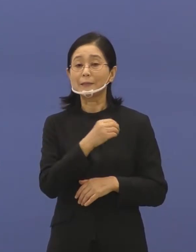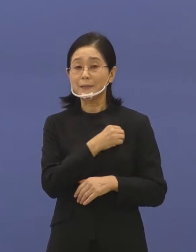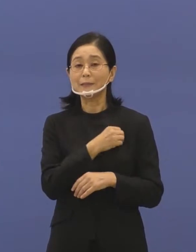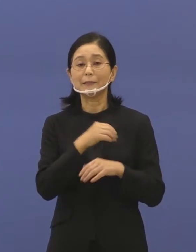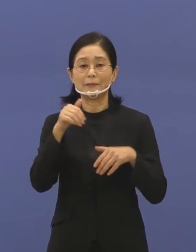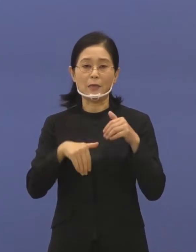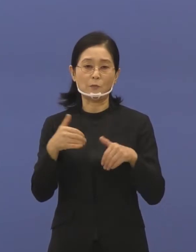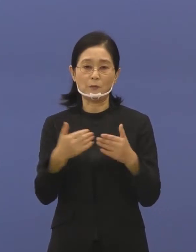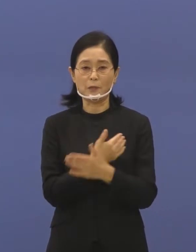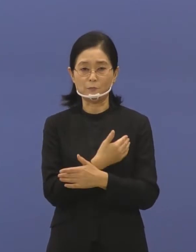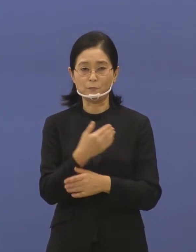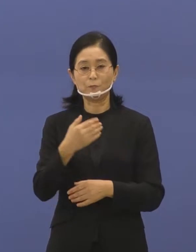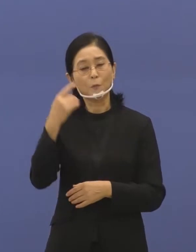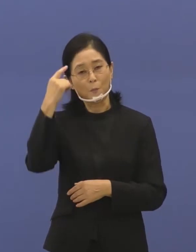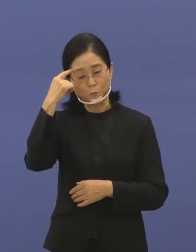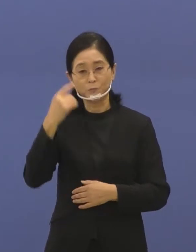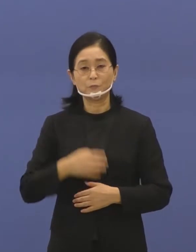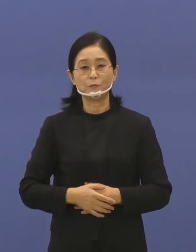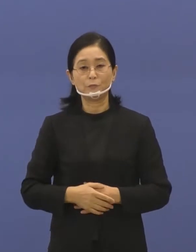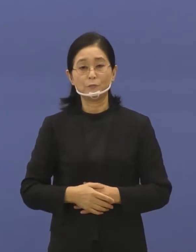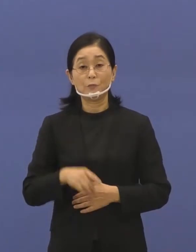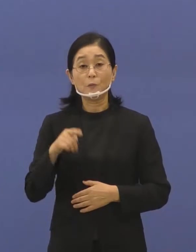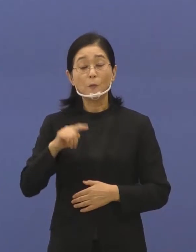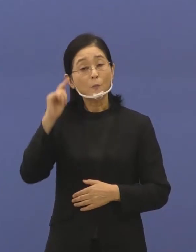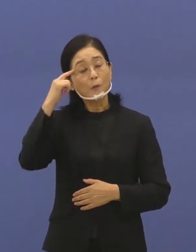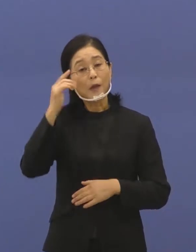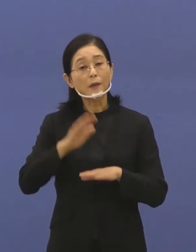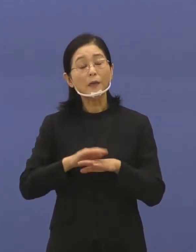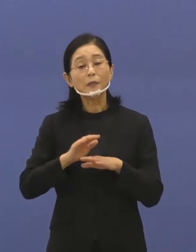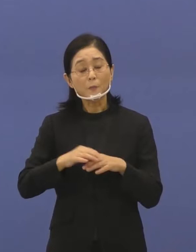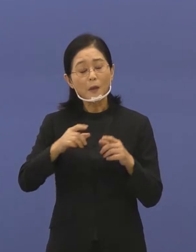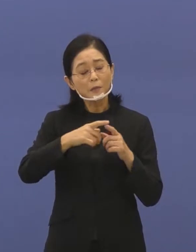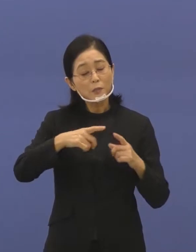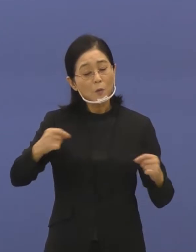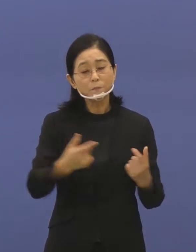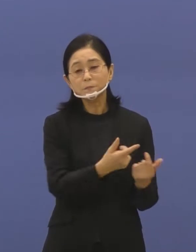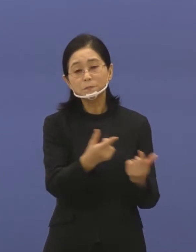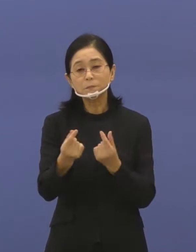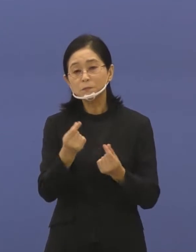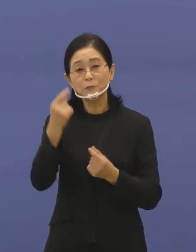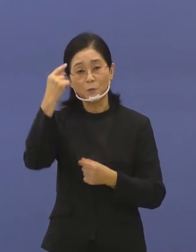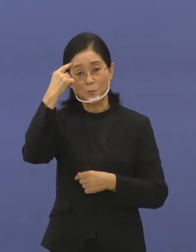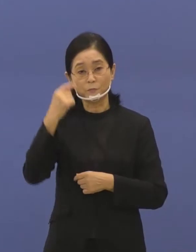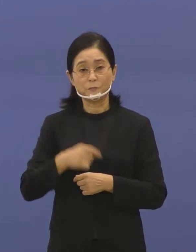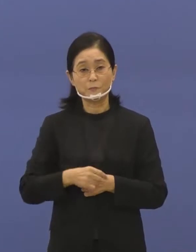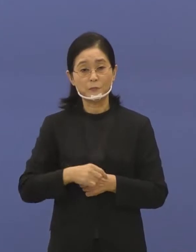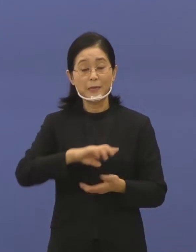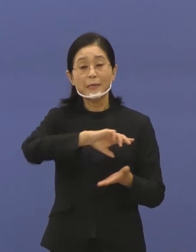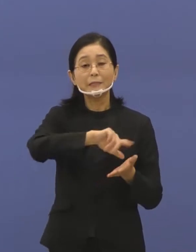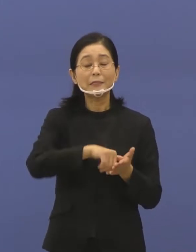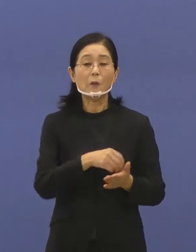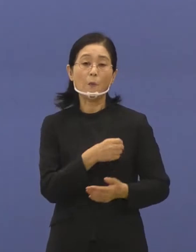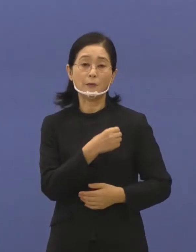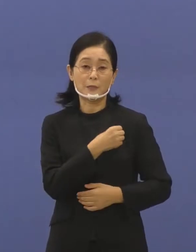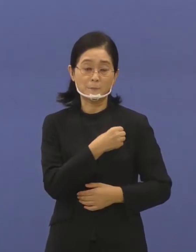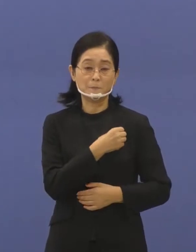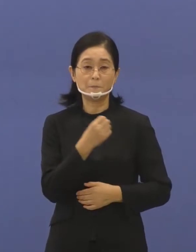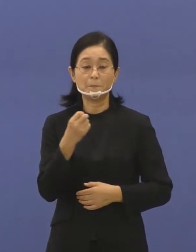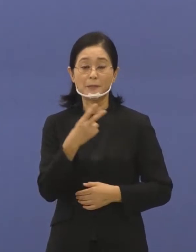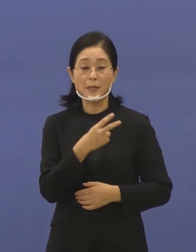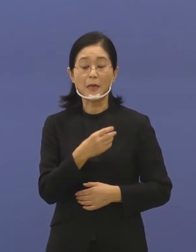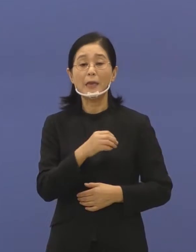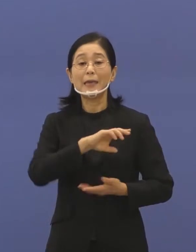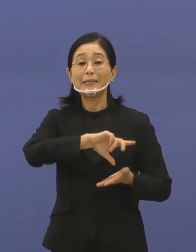。これは日本中そうでありまして、実は地方議員、そして地方の首